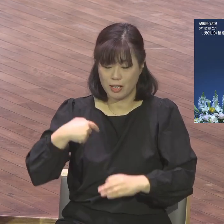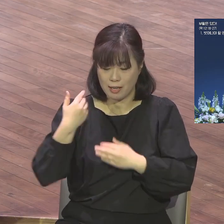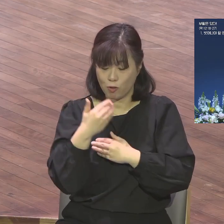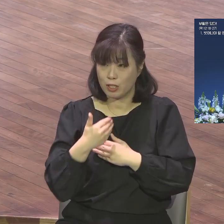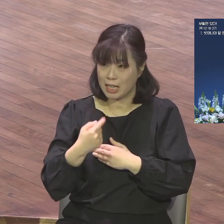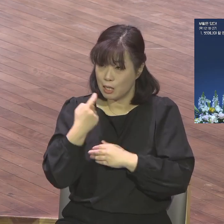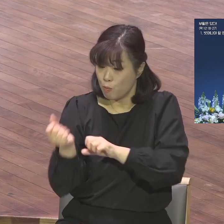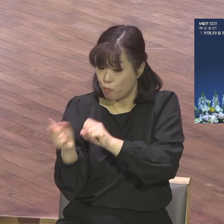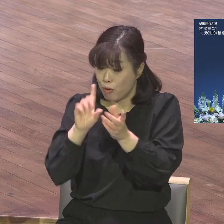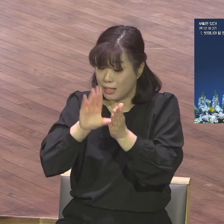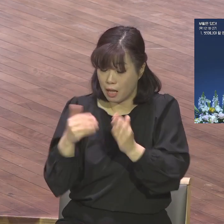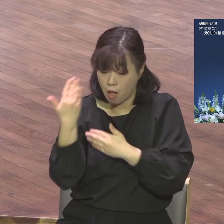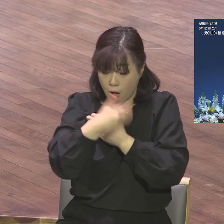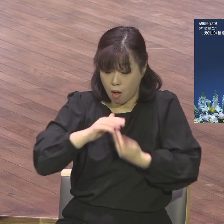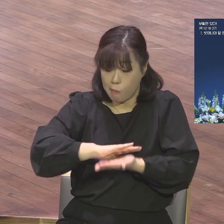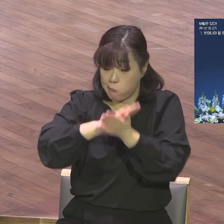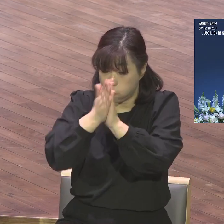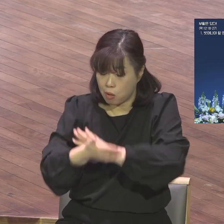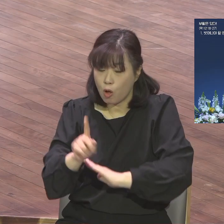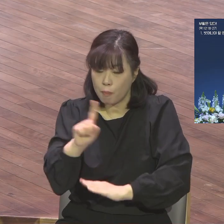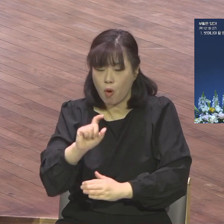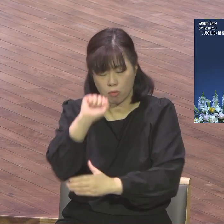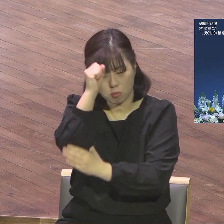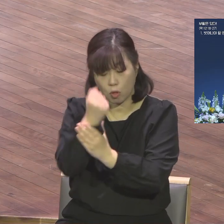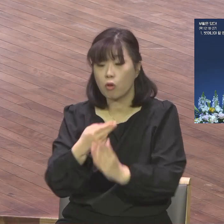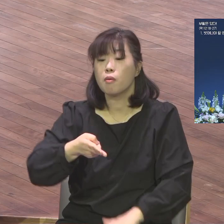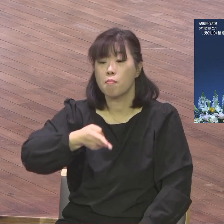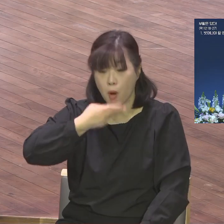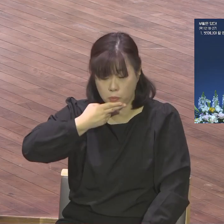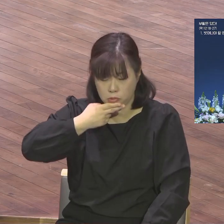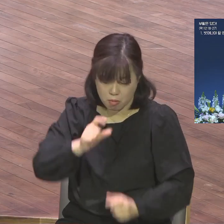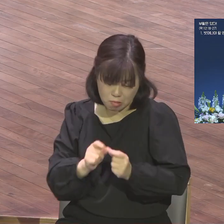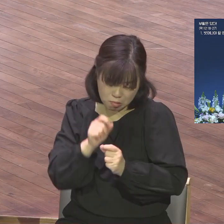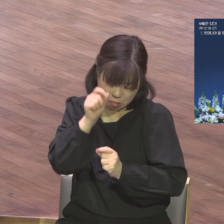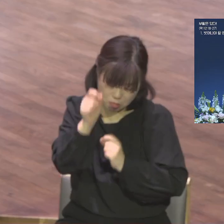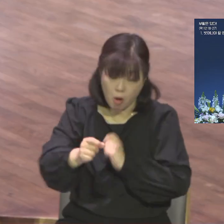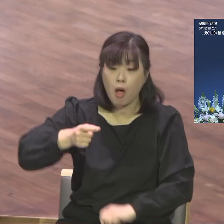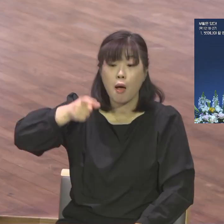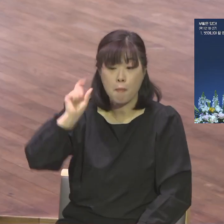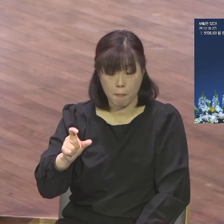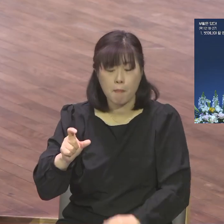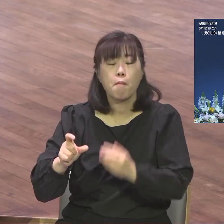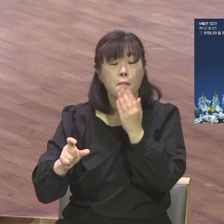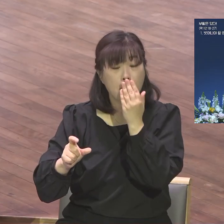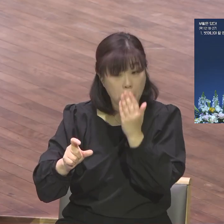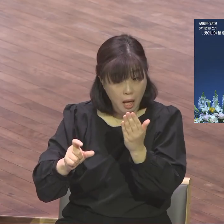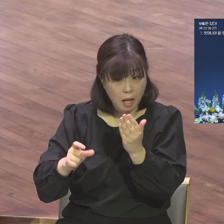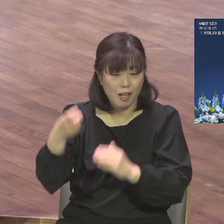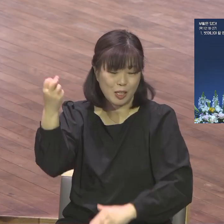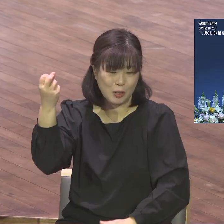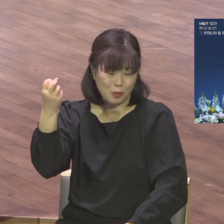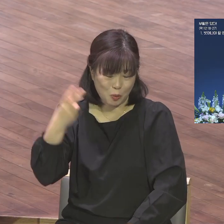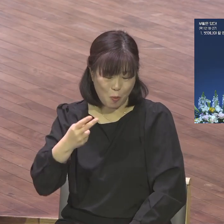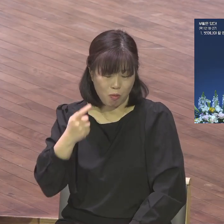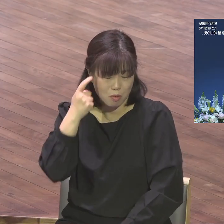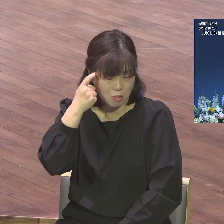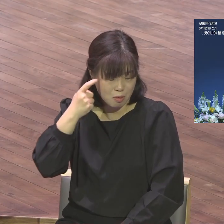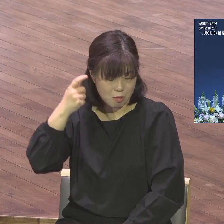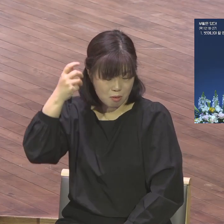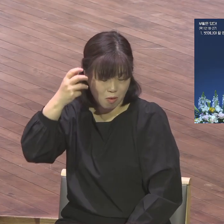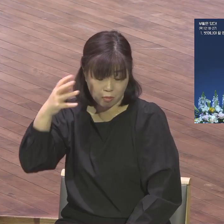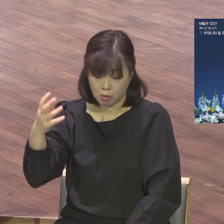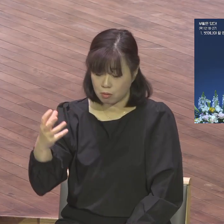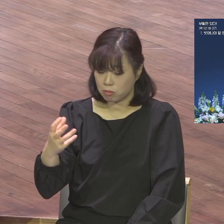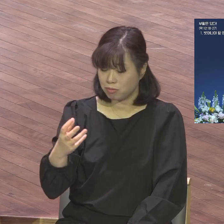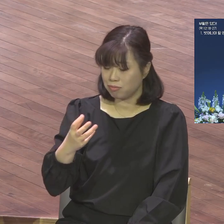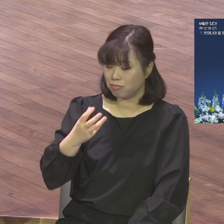상태, 영광스러운 상태, 강한 상태, 신령한 상태로 바뀐다고 말씀하고 있어요.